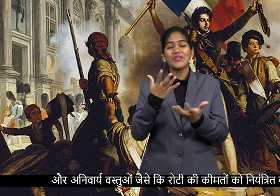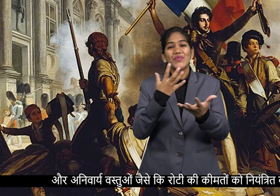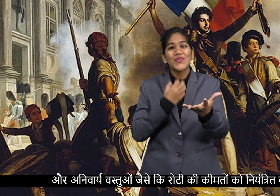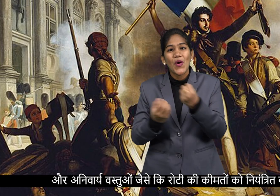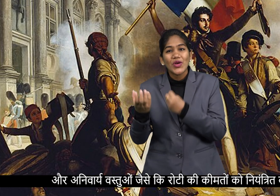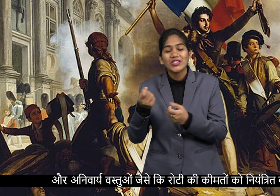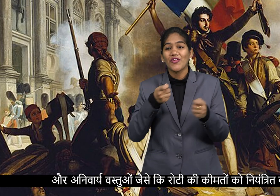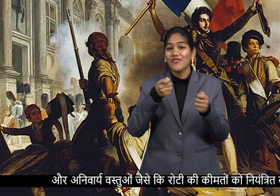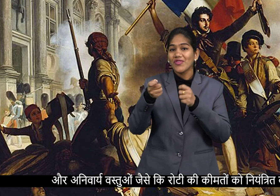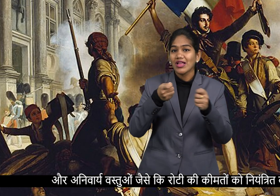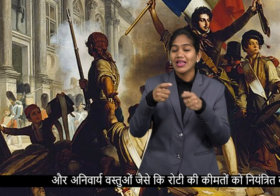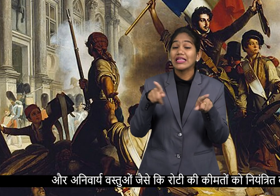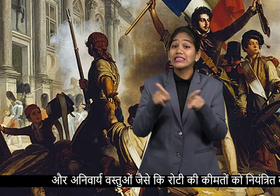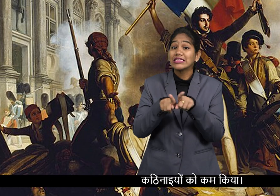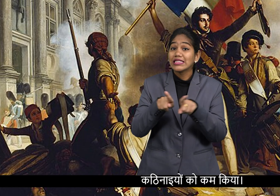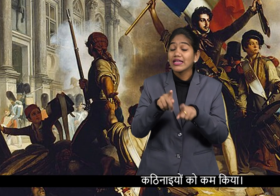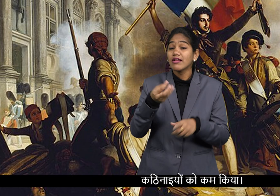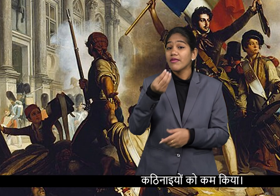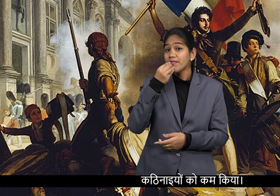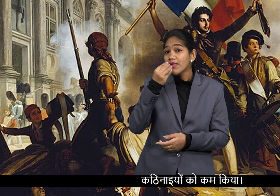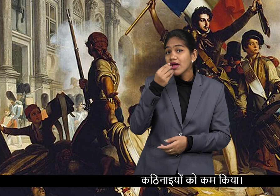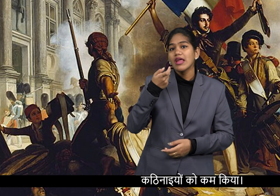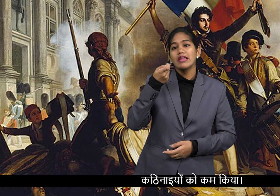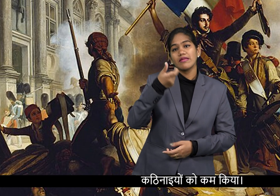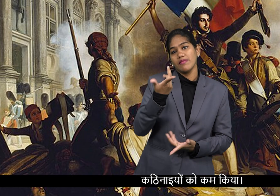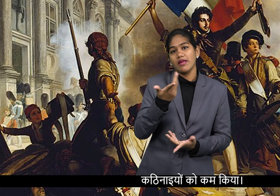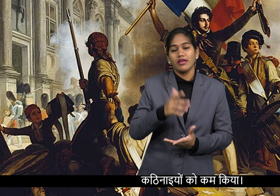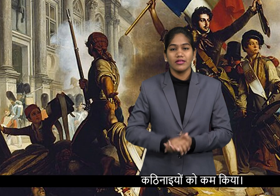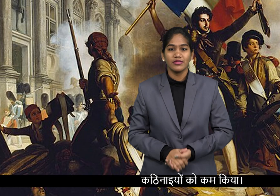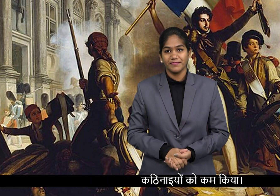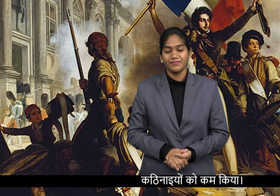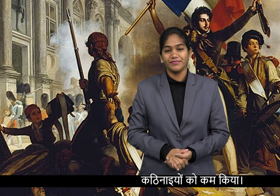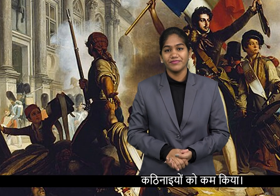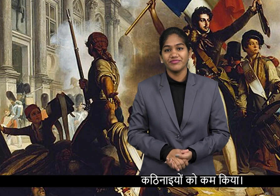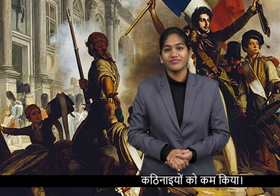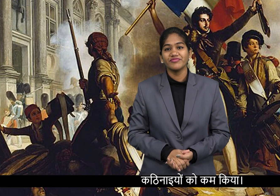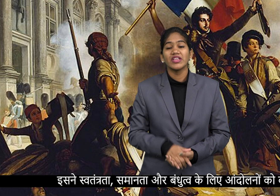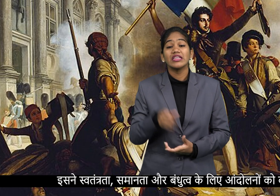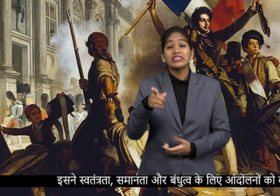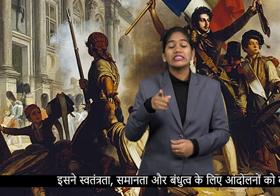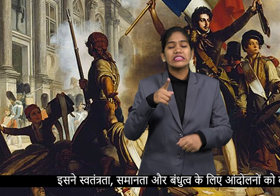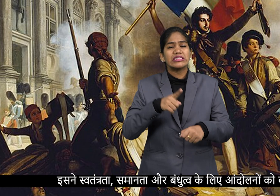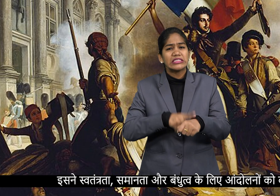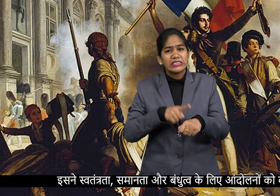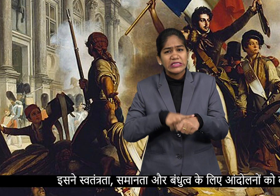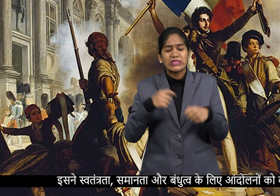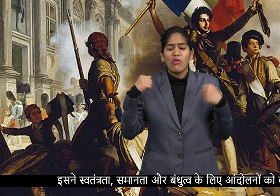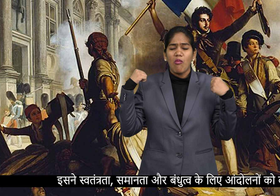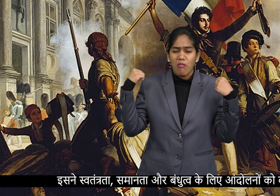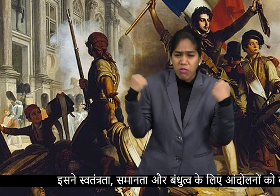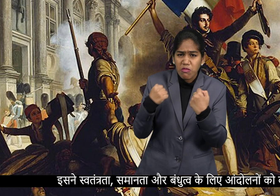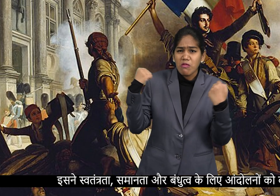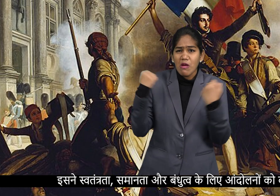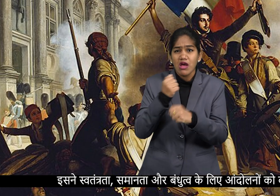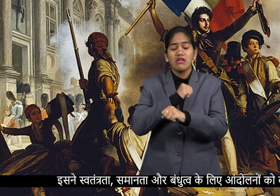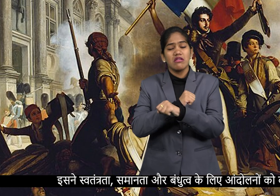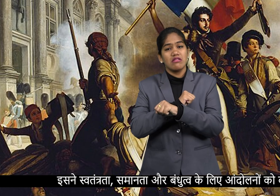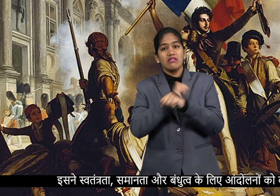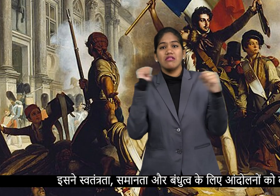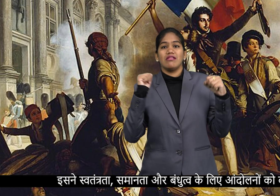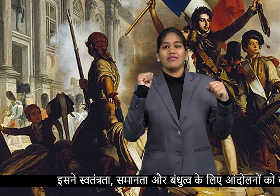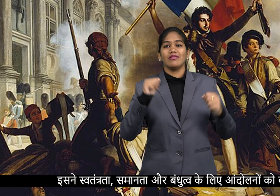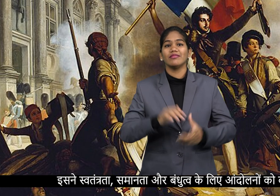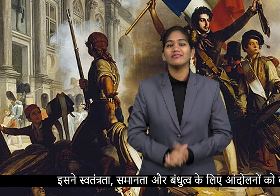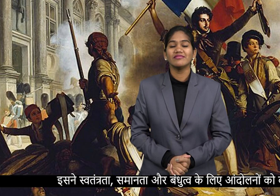नियंत्रित करके युद्ध की कठिनाइयों को कम किया। इसने स्वतंत्रता,